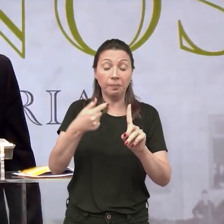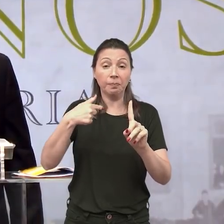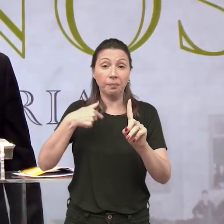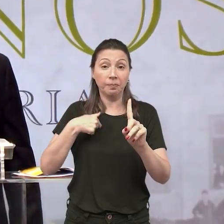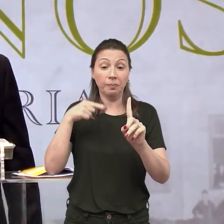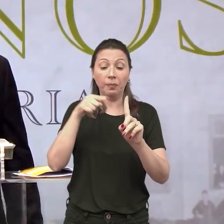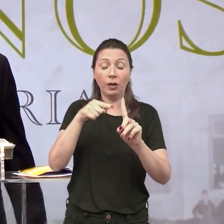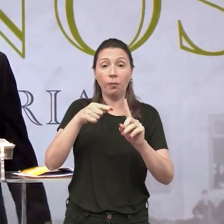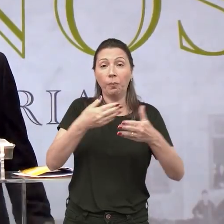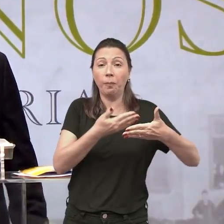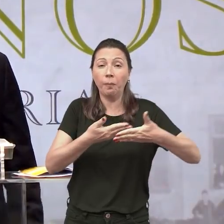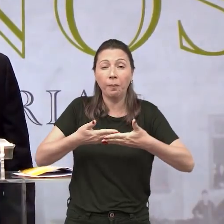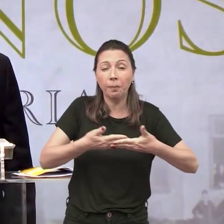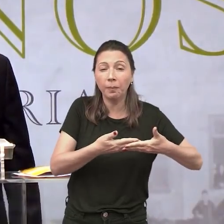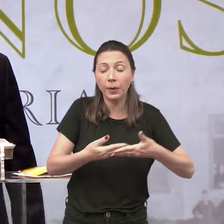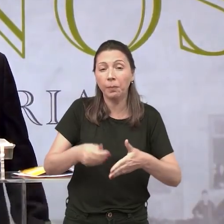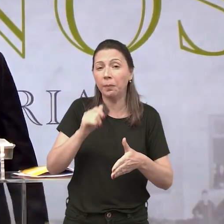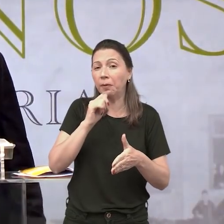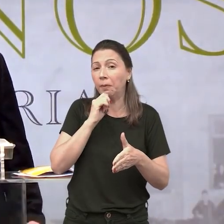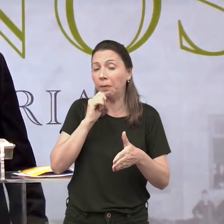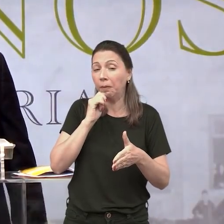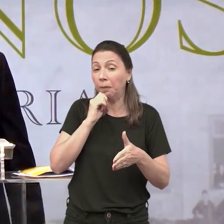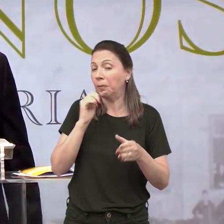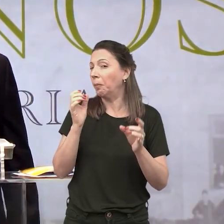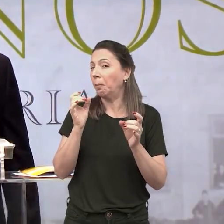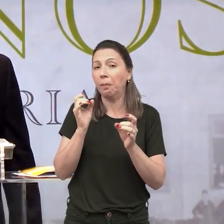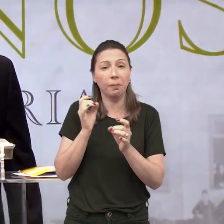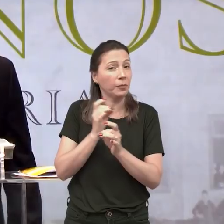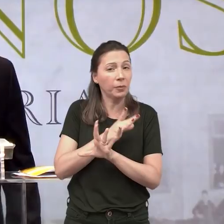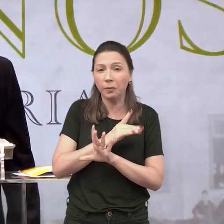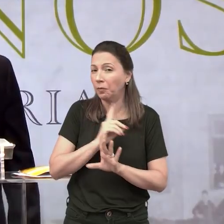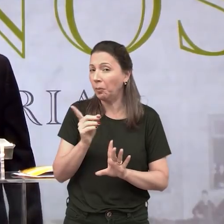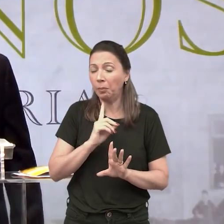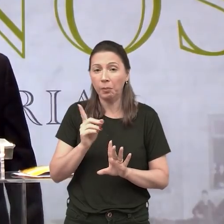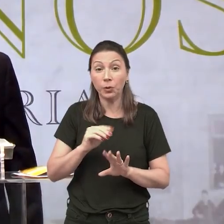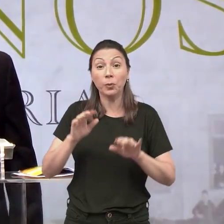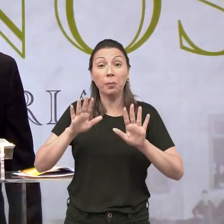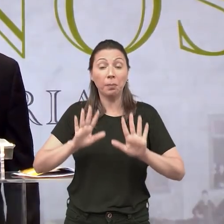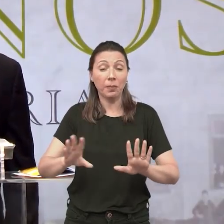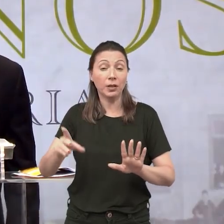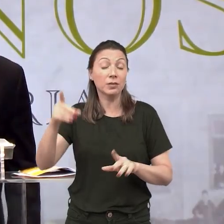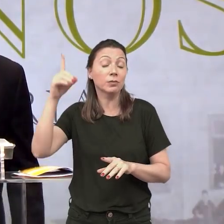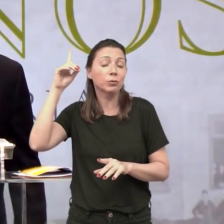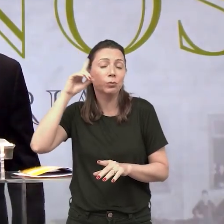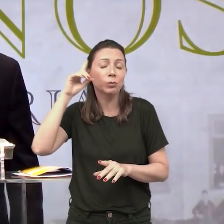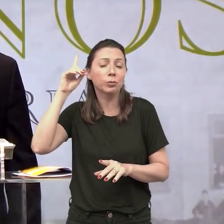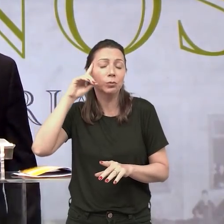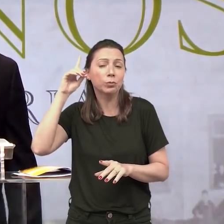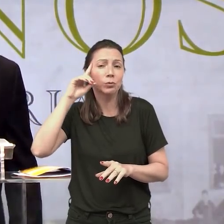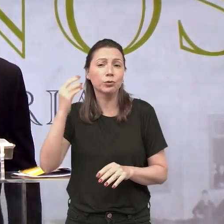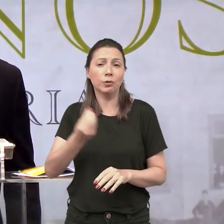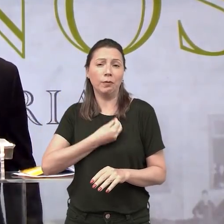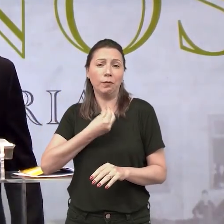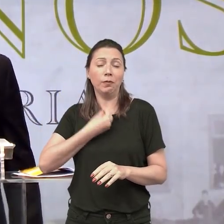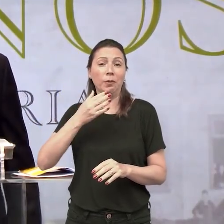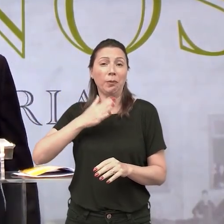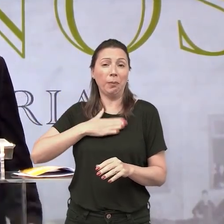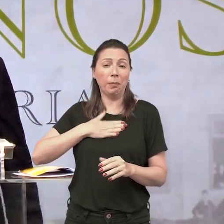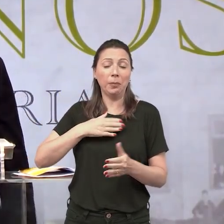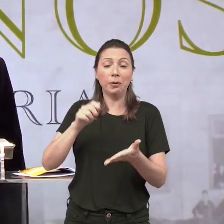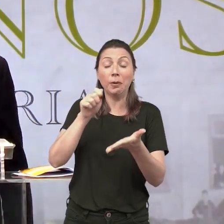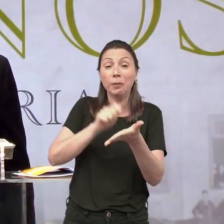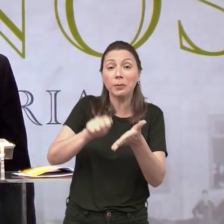informe, e no teu livro foram escritos todos os meus dias, cada um deles escrito